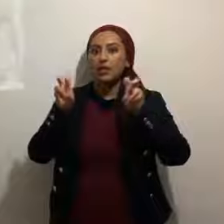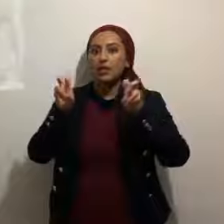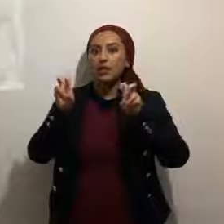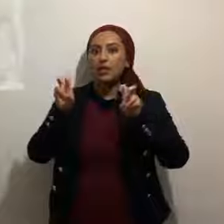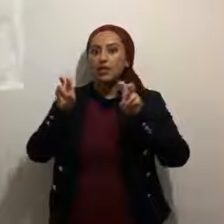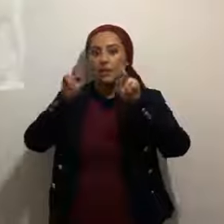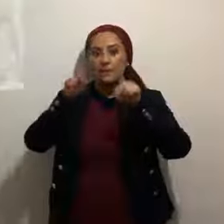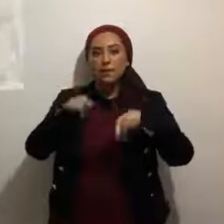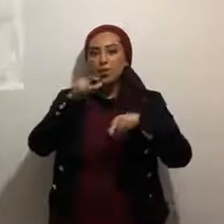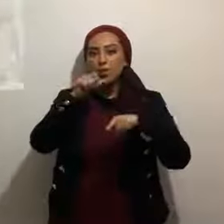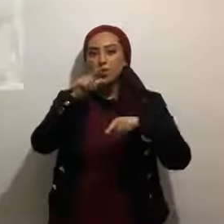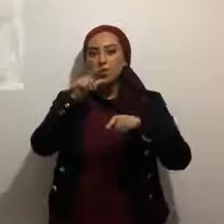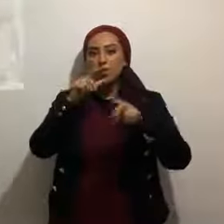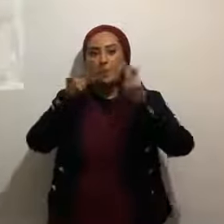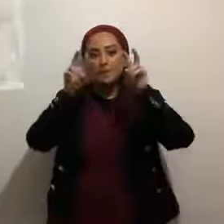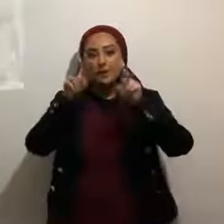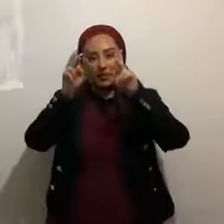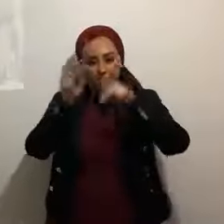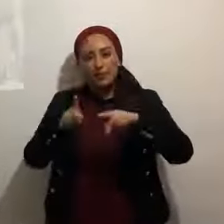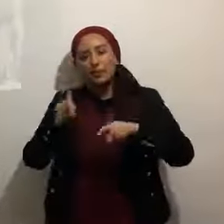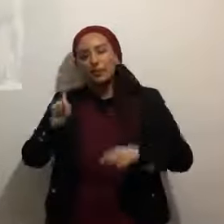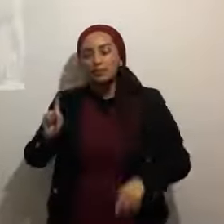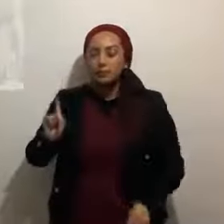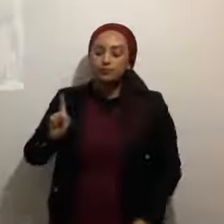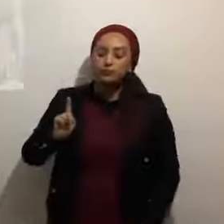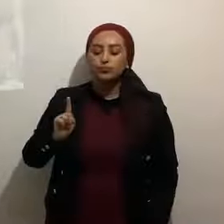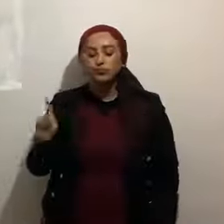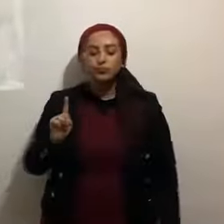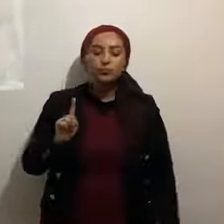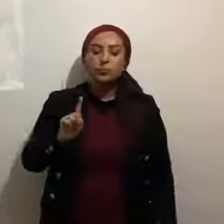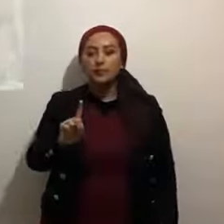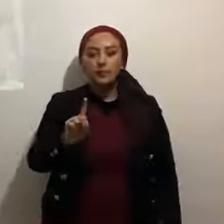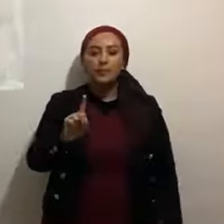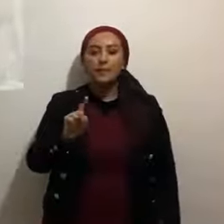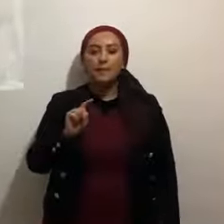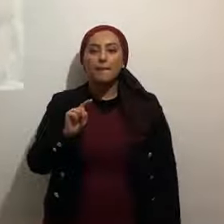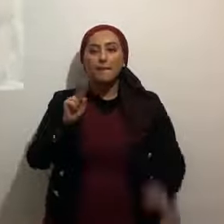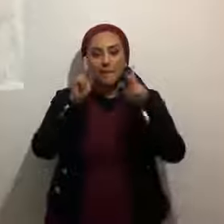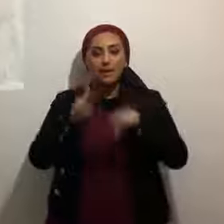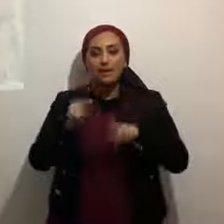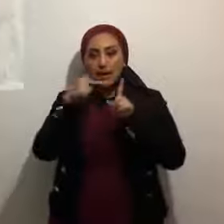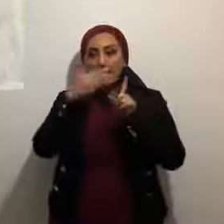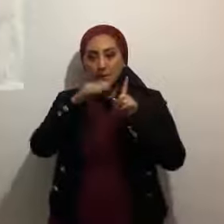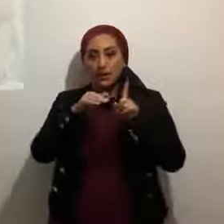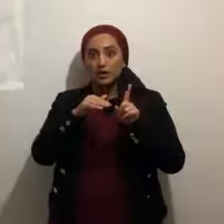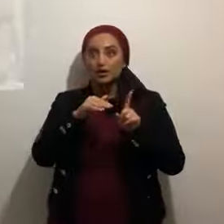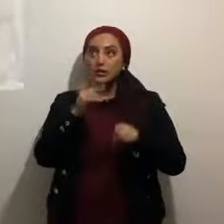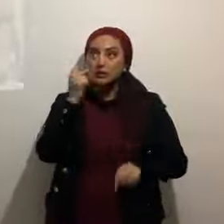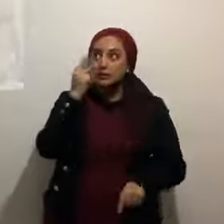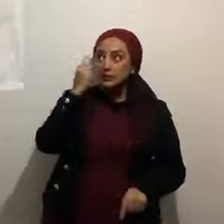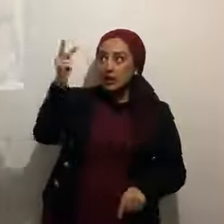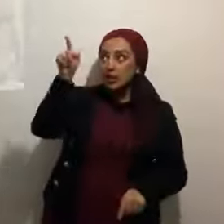ovejas, entre comillas, un inofensivo pastor de ovejas, y al ver el estado del